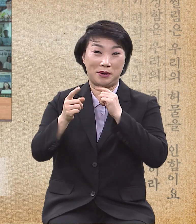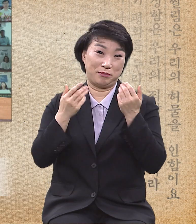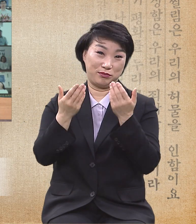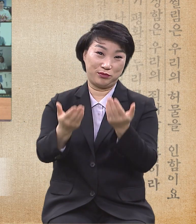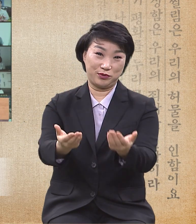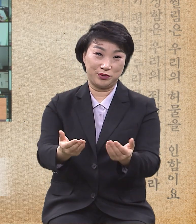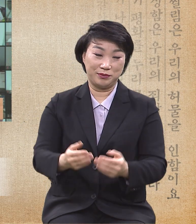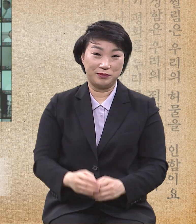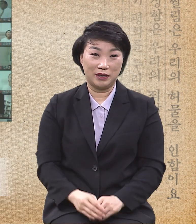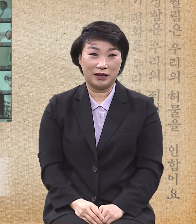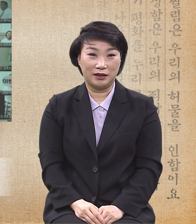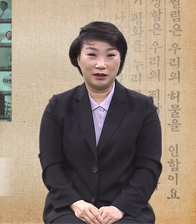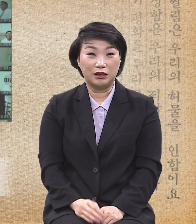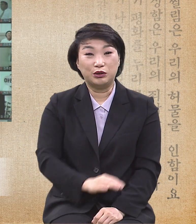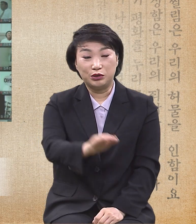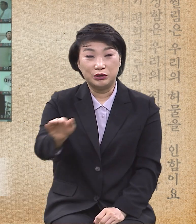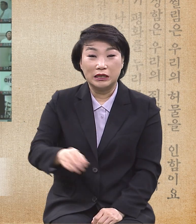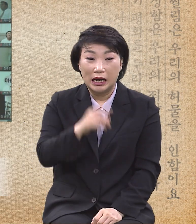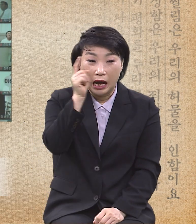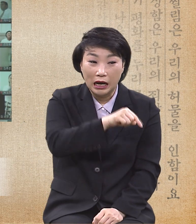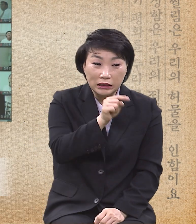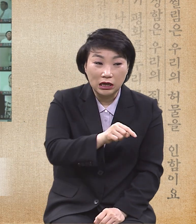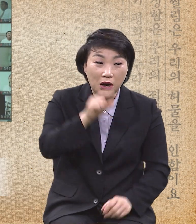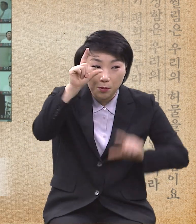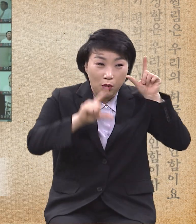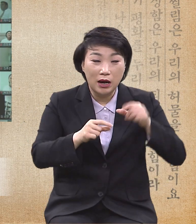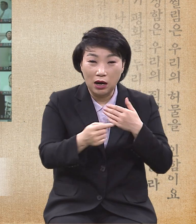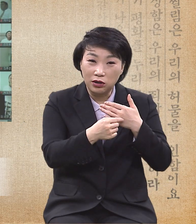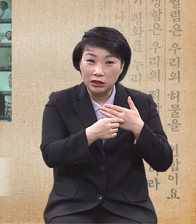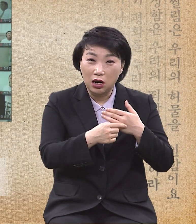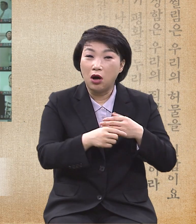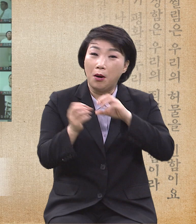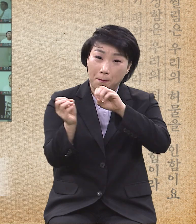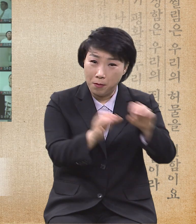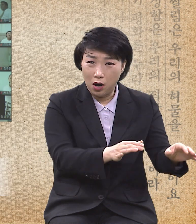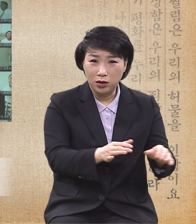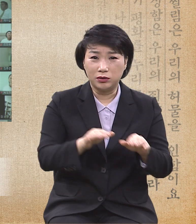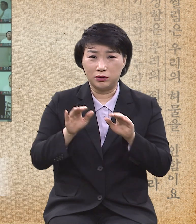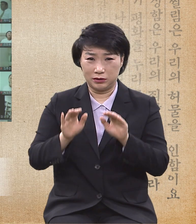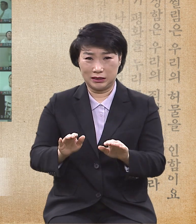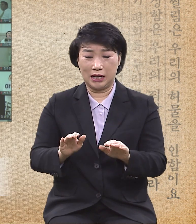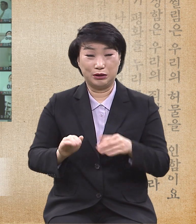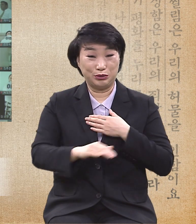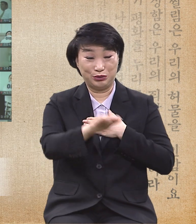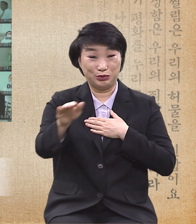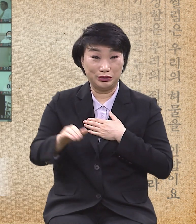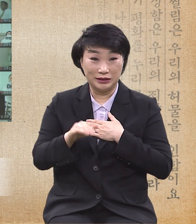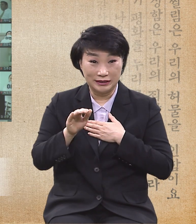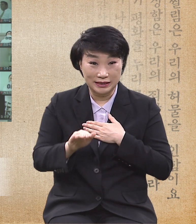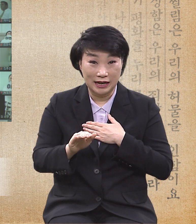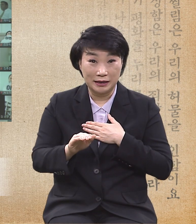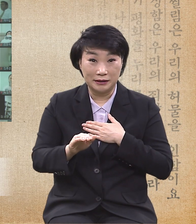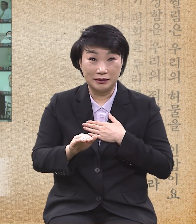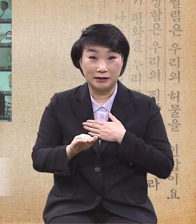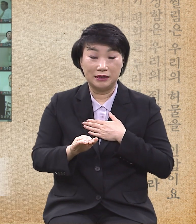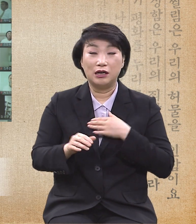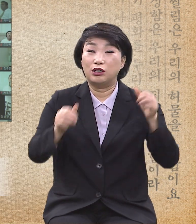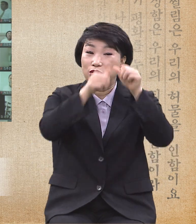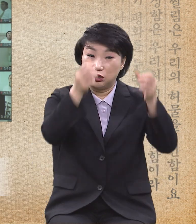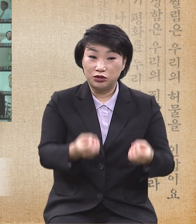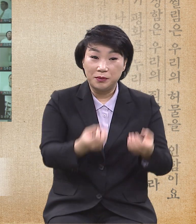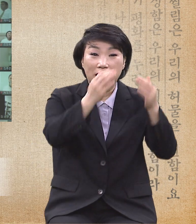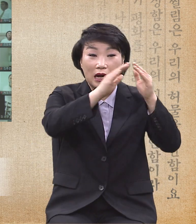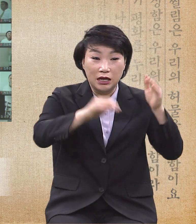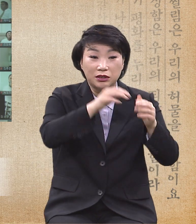말했습니다. 우리는 악한 것은 모양이라도 버리라고 말했으니 우리는 절대로 우상의